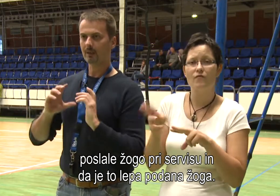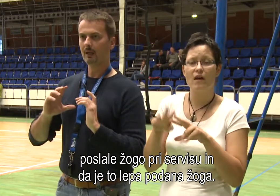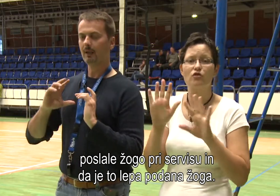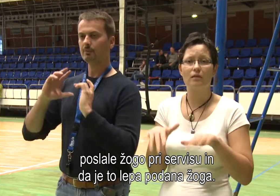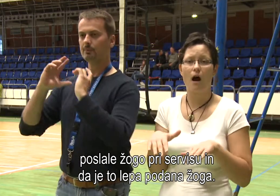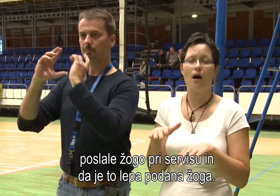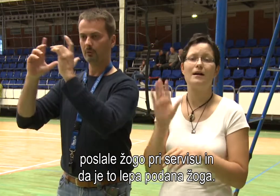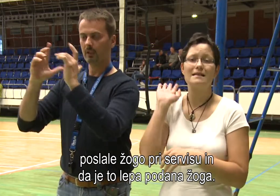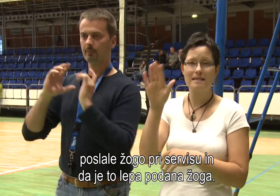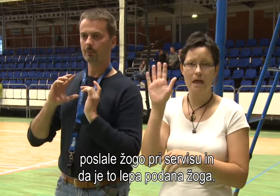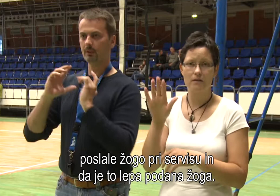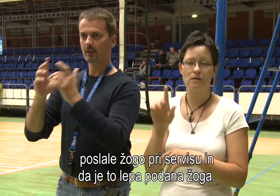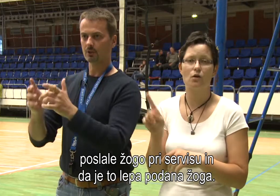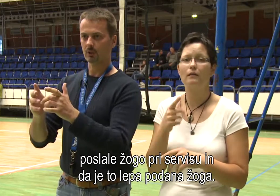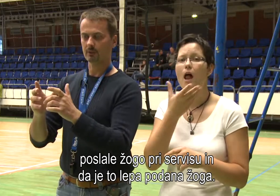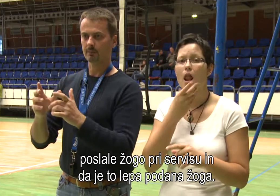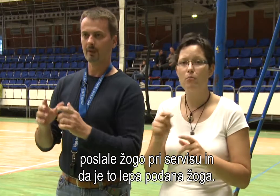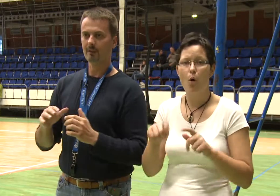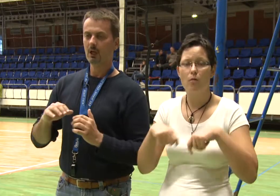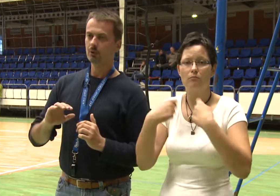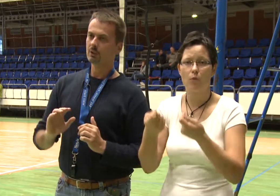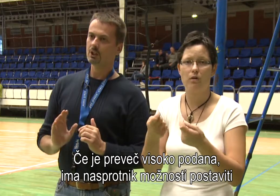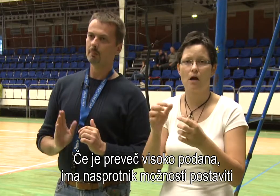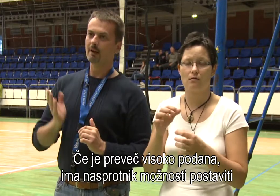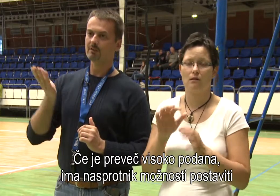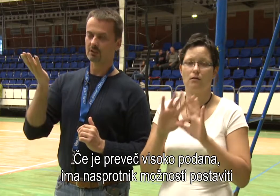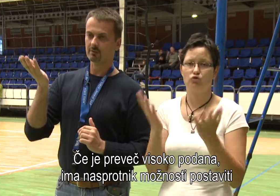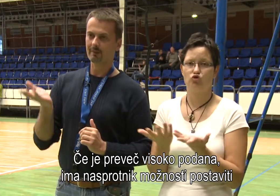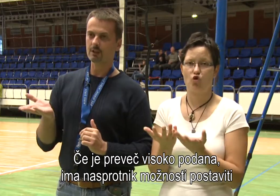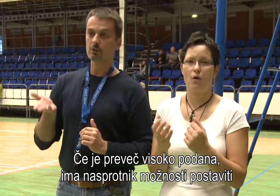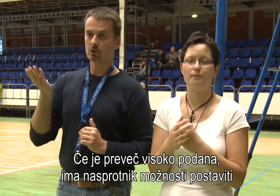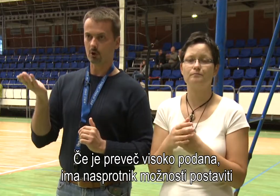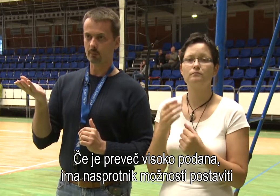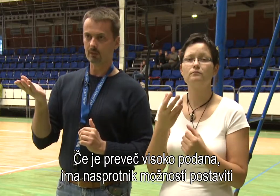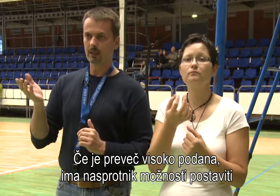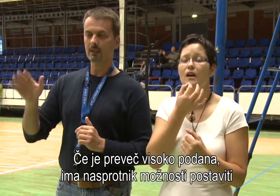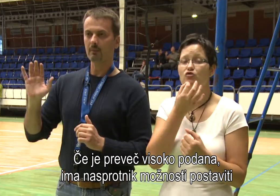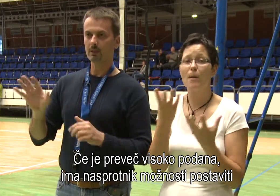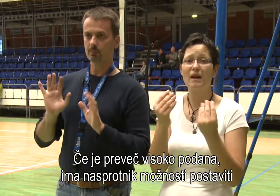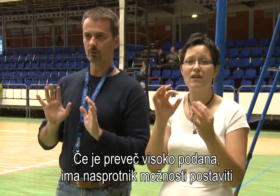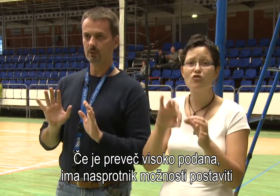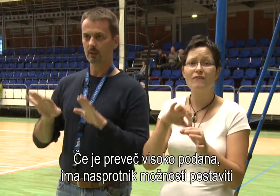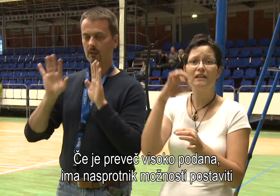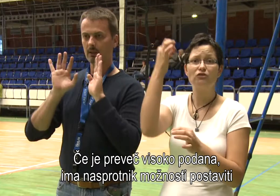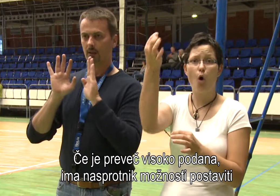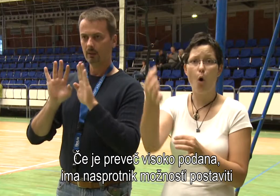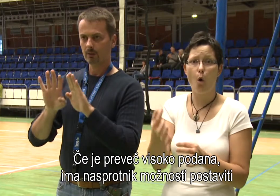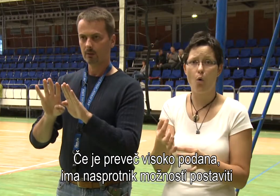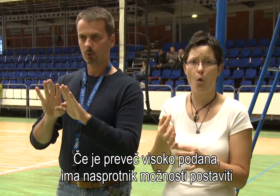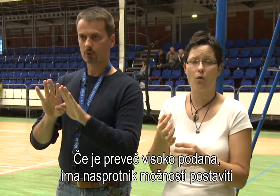je lepo podana žoga. Se pravi, tudi če je preveč visoko podana, ima nasprotnik